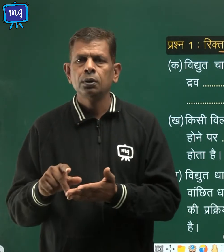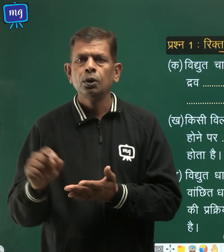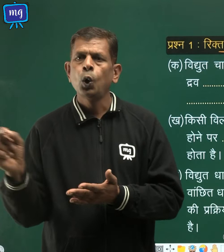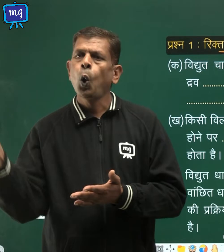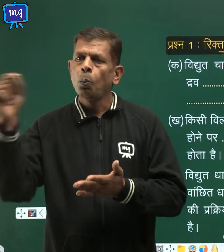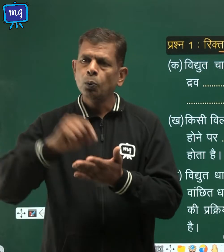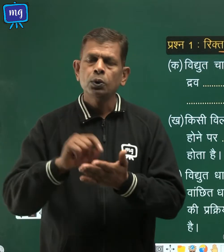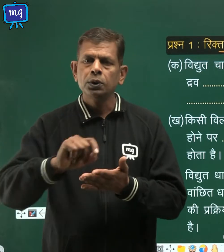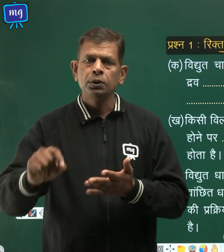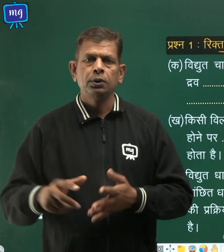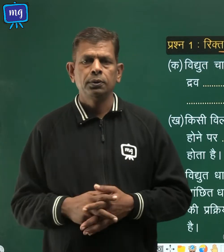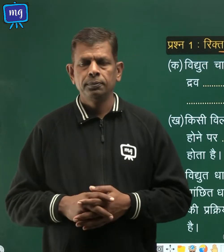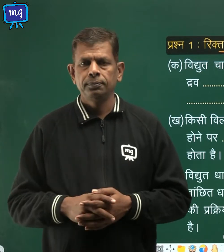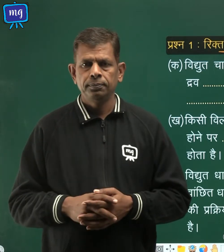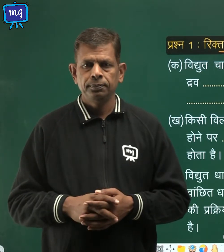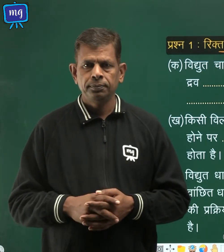पूर्ति कीजिए।